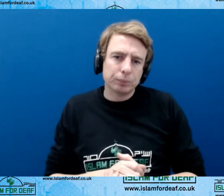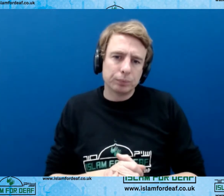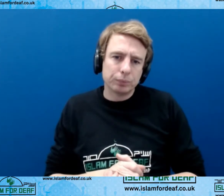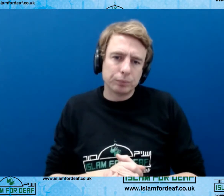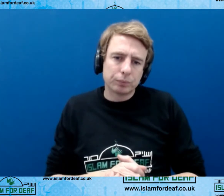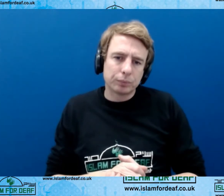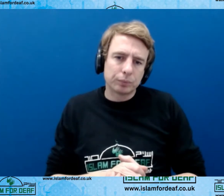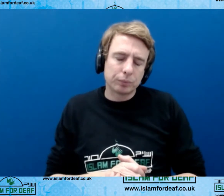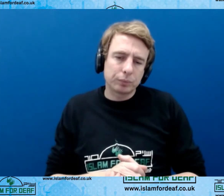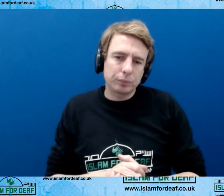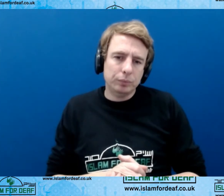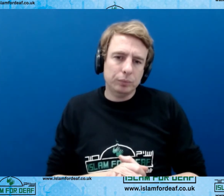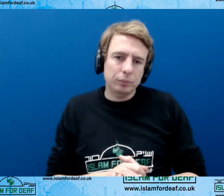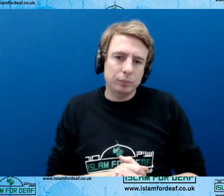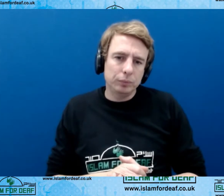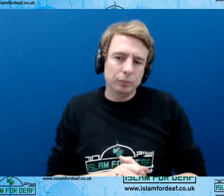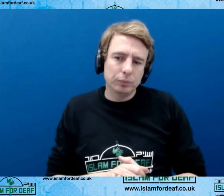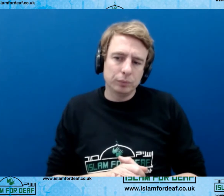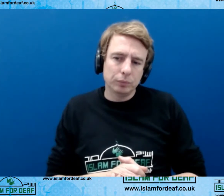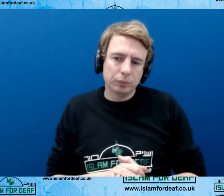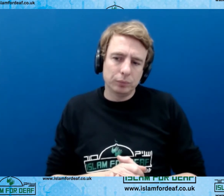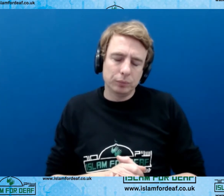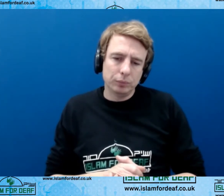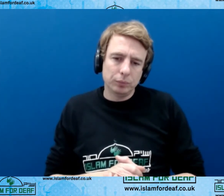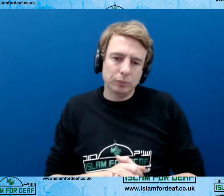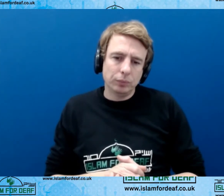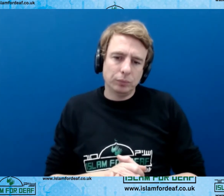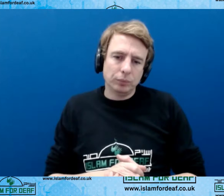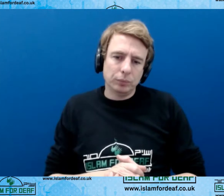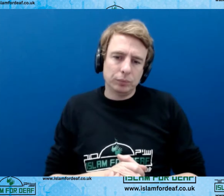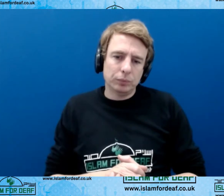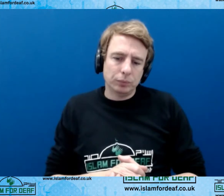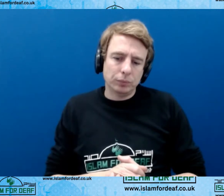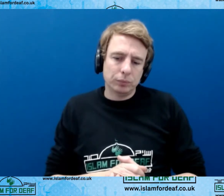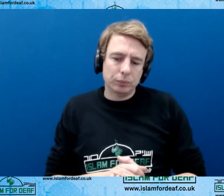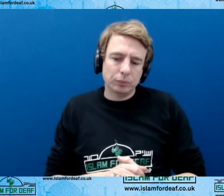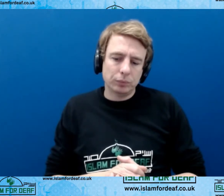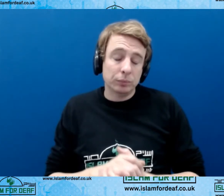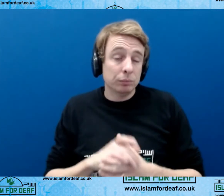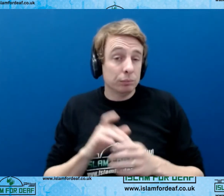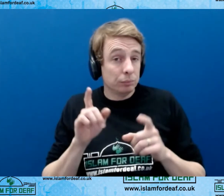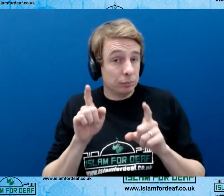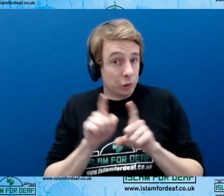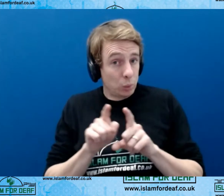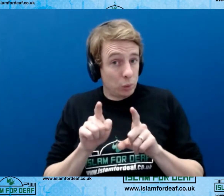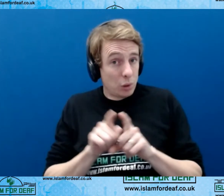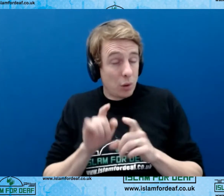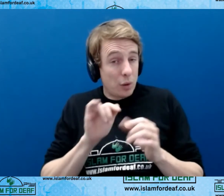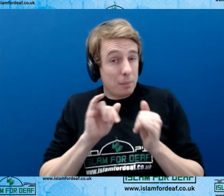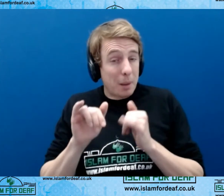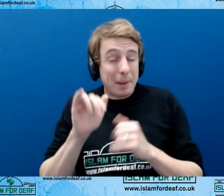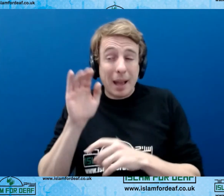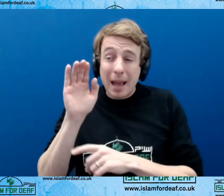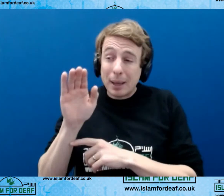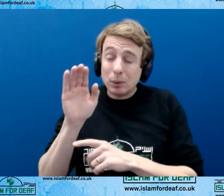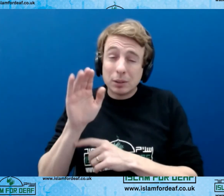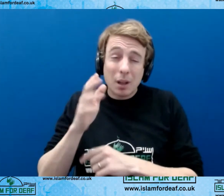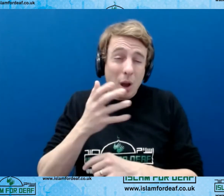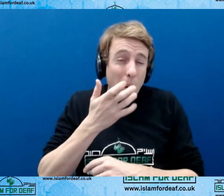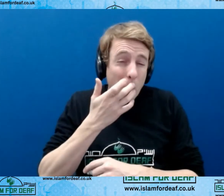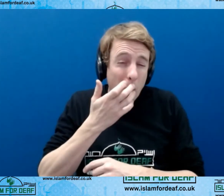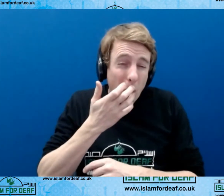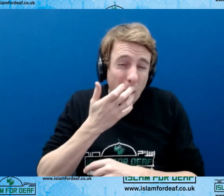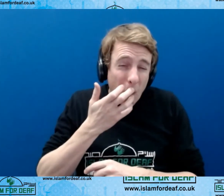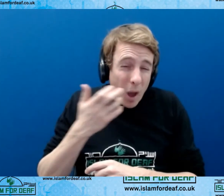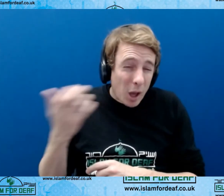الشمس الحارة إلى الصلاة. Subhanallah. And also going out in the sun where it's very, very hot, like here in Saudi Arabia